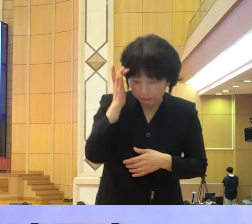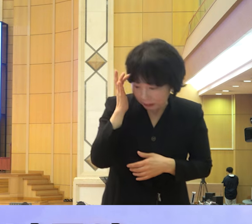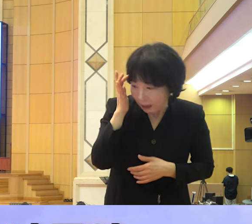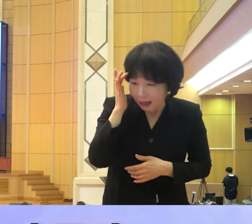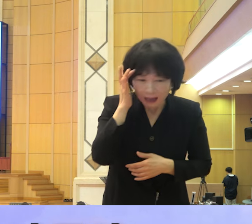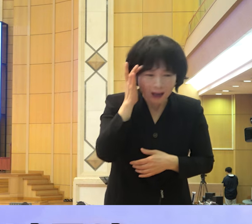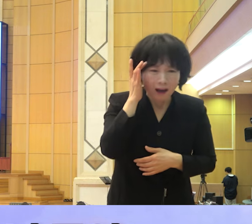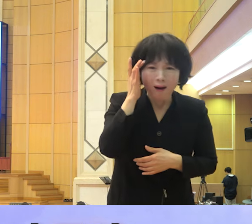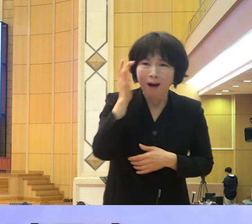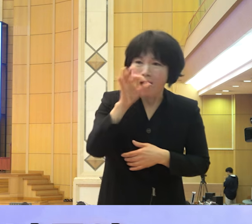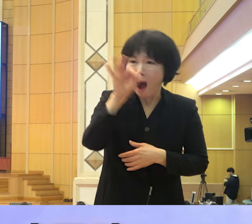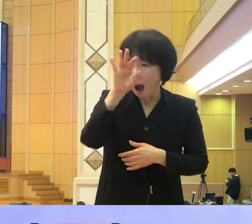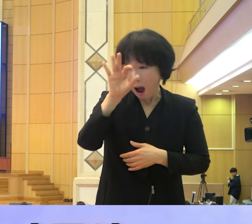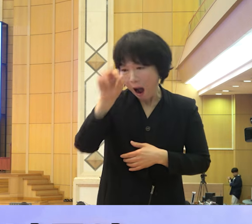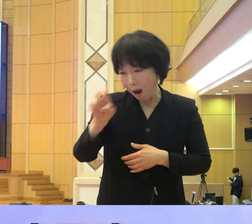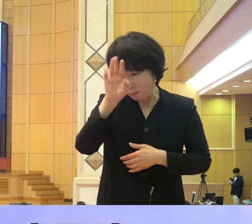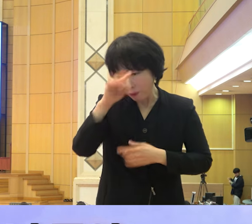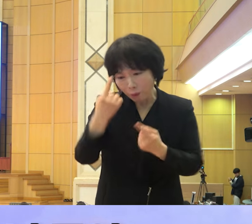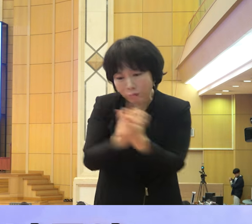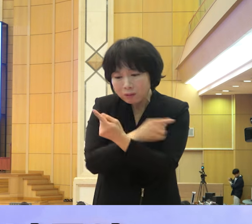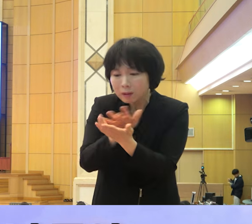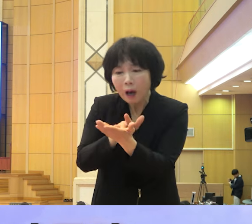아이고 할아버지 저 몰라요.